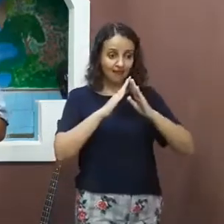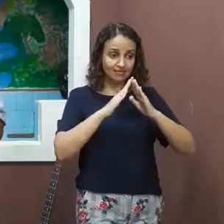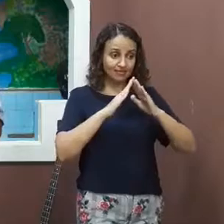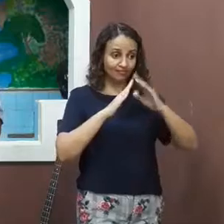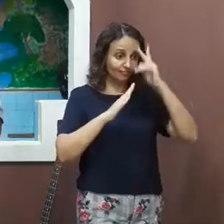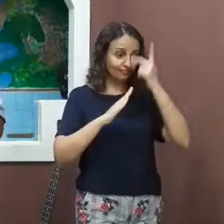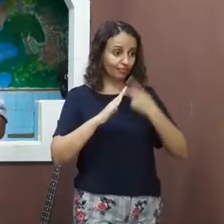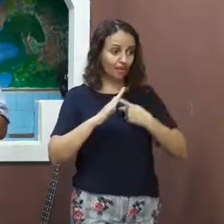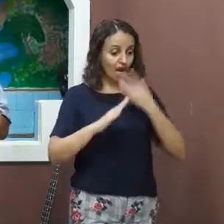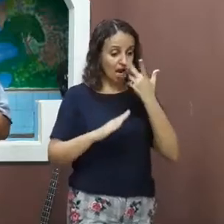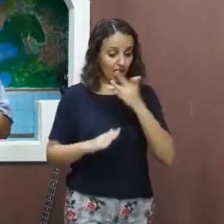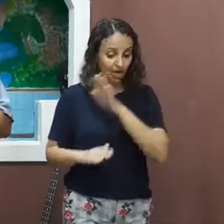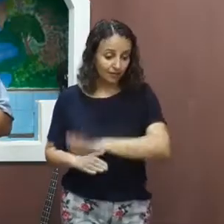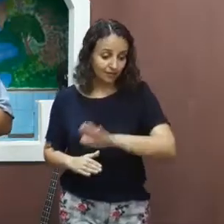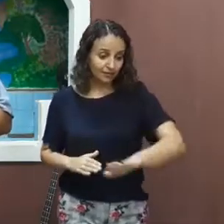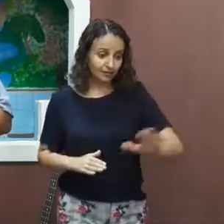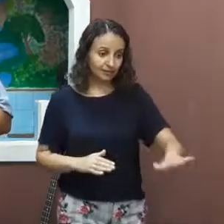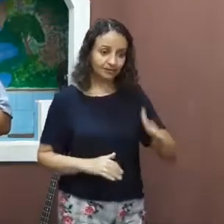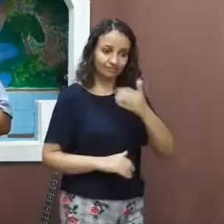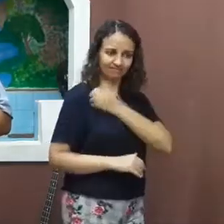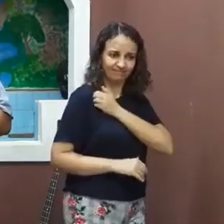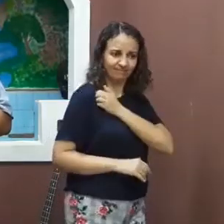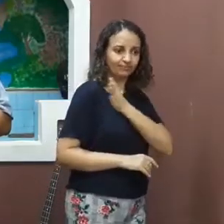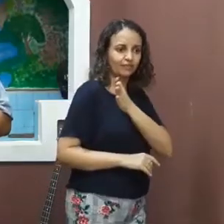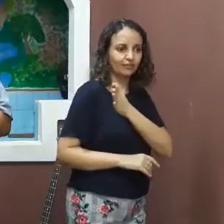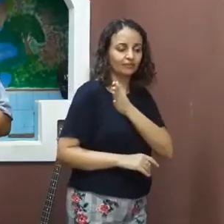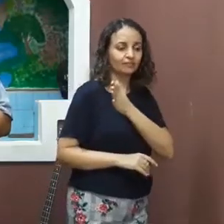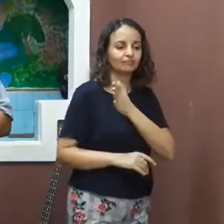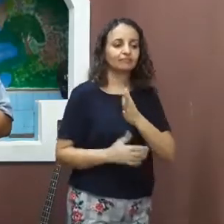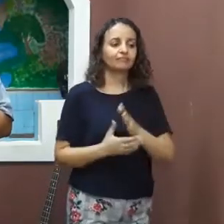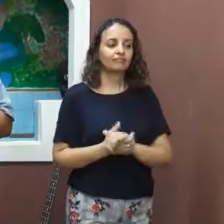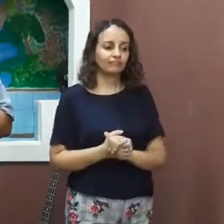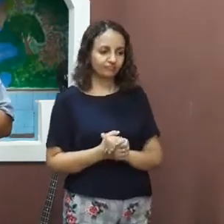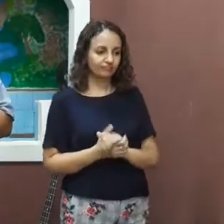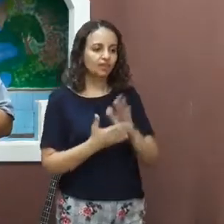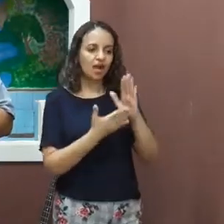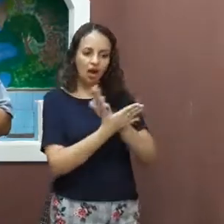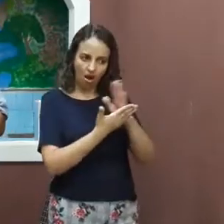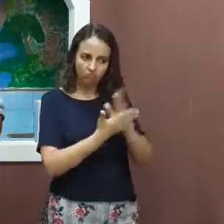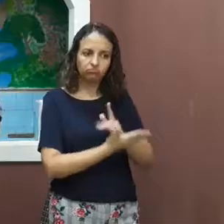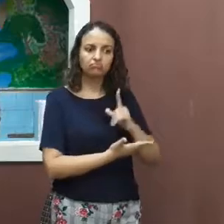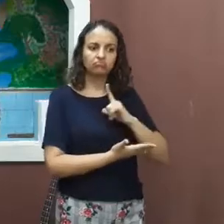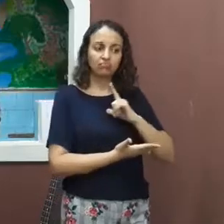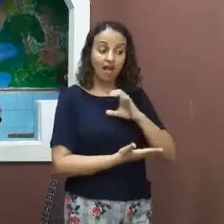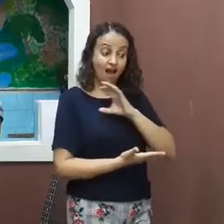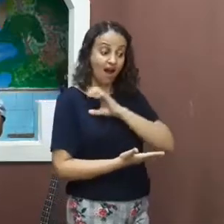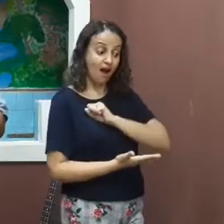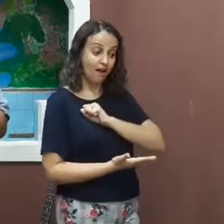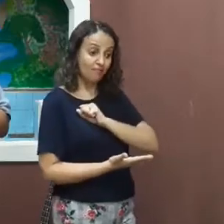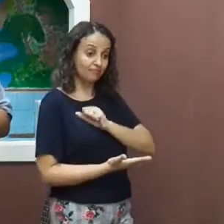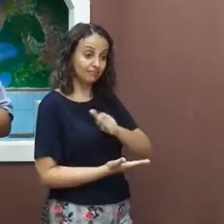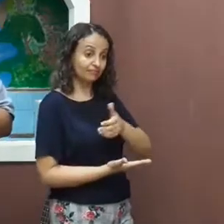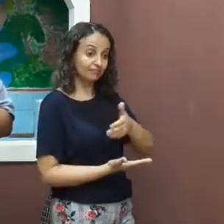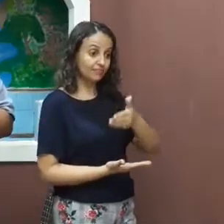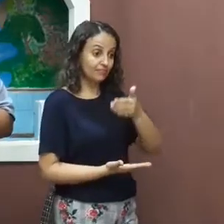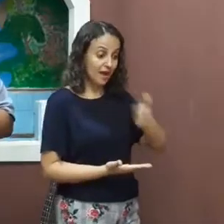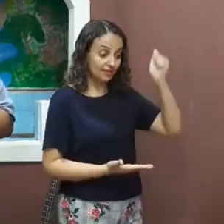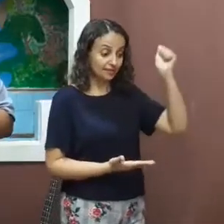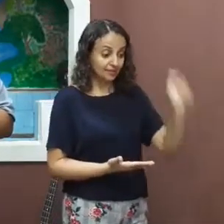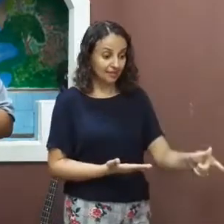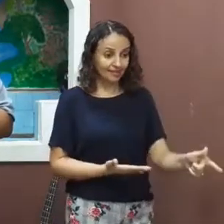as crianças que estão na sua casa. Tem gente que comete esse pecado, ama mais um do que o